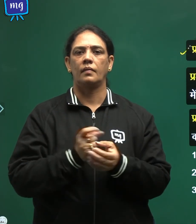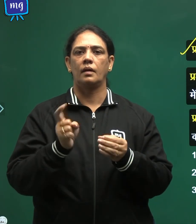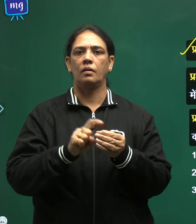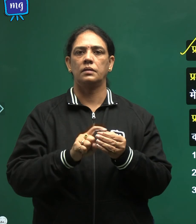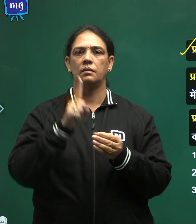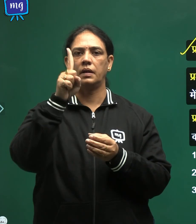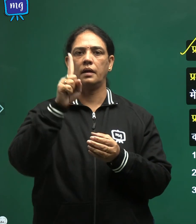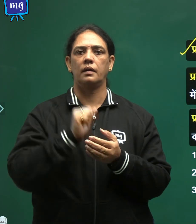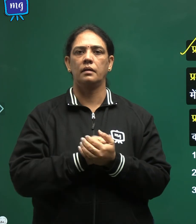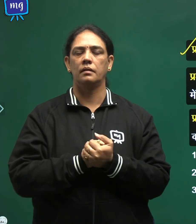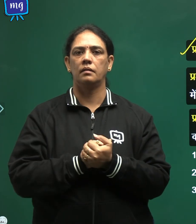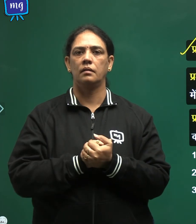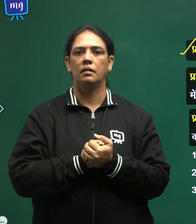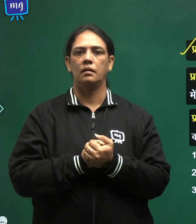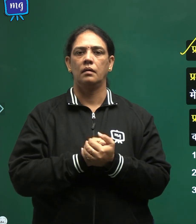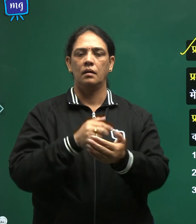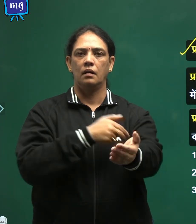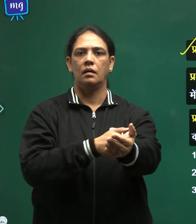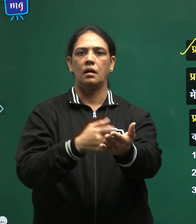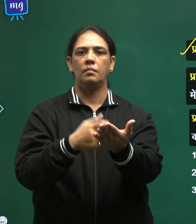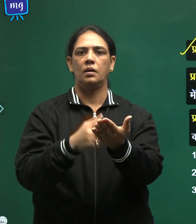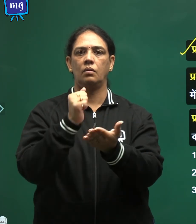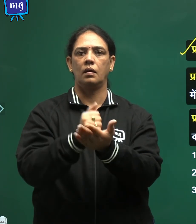प्रश्न नंबर 1, बौद्धायन प्रमेय